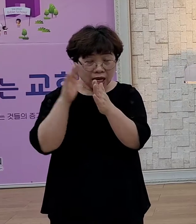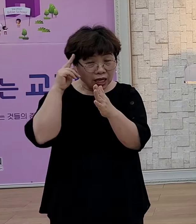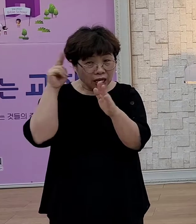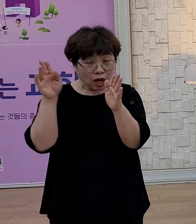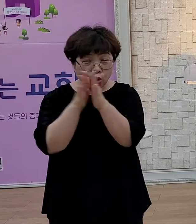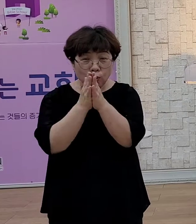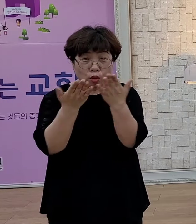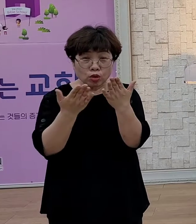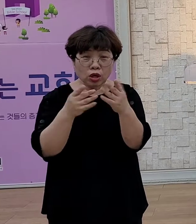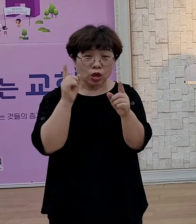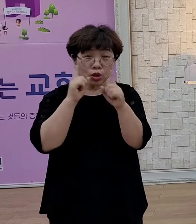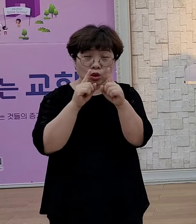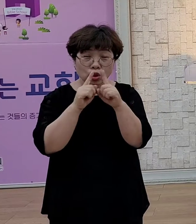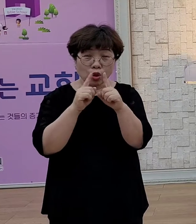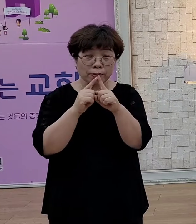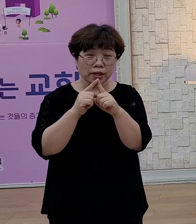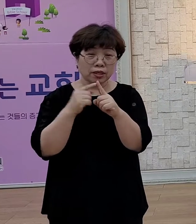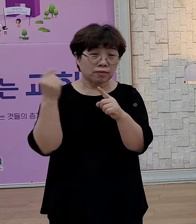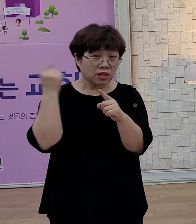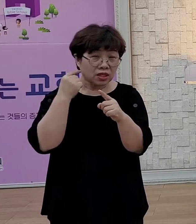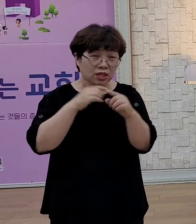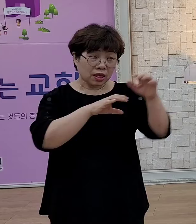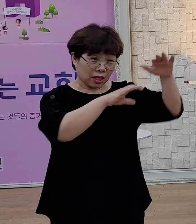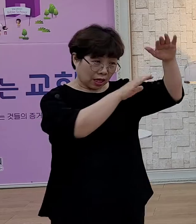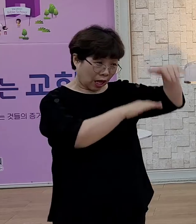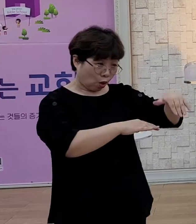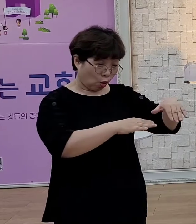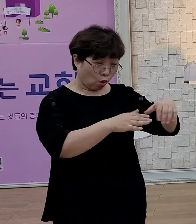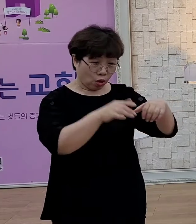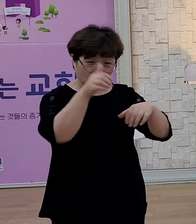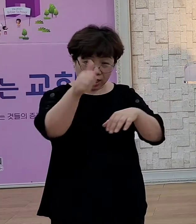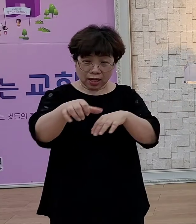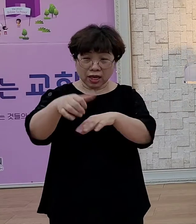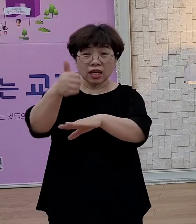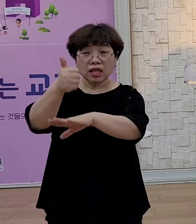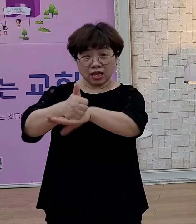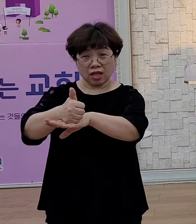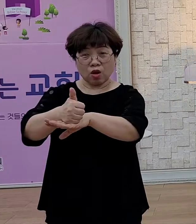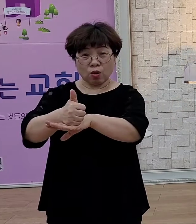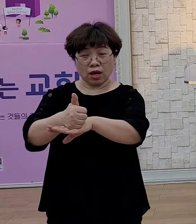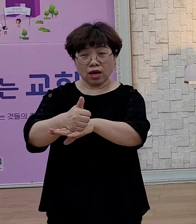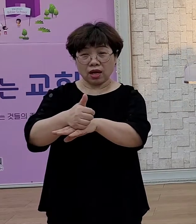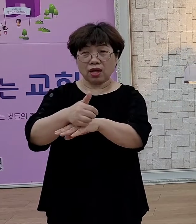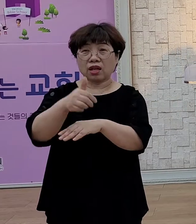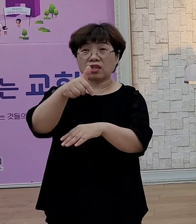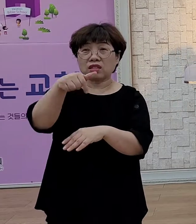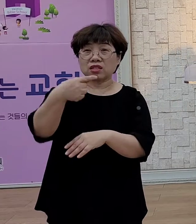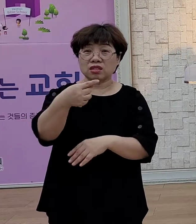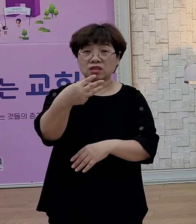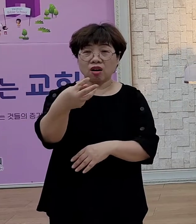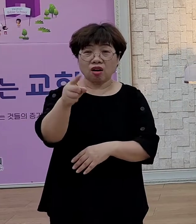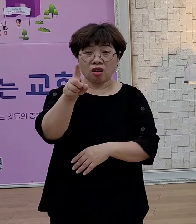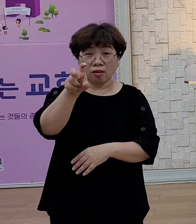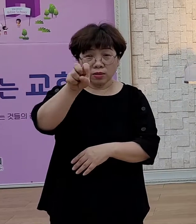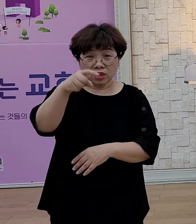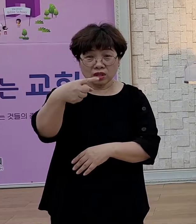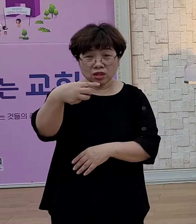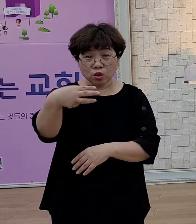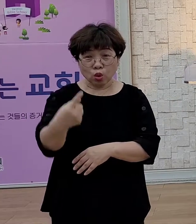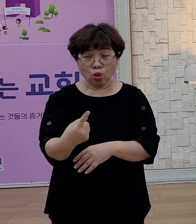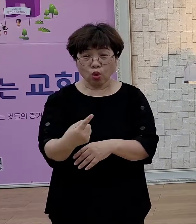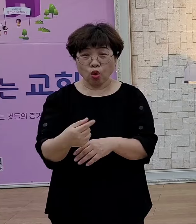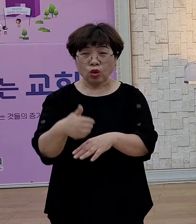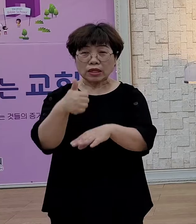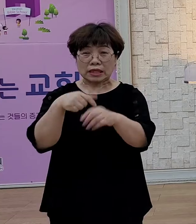인생 속에서 실제적인 이 삶 속에서 일어나는 수많은 고난, 시험부터 시작해서 우리 입술의 문제,